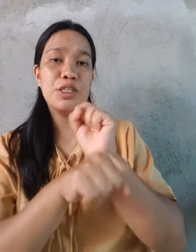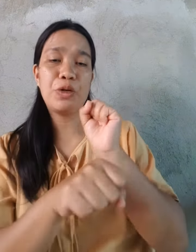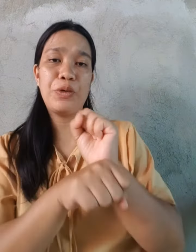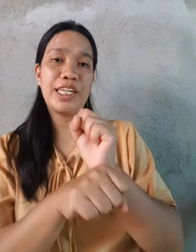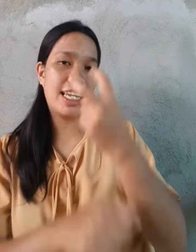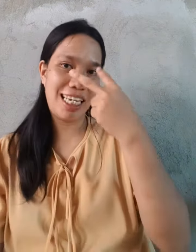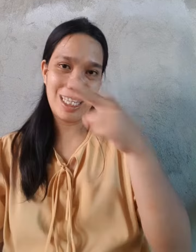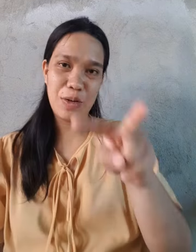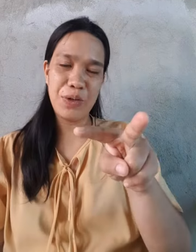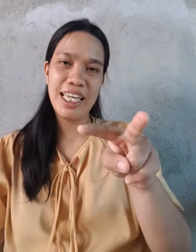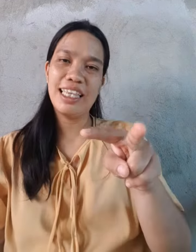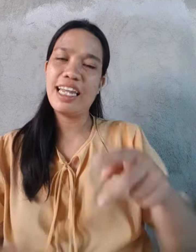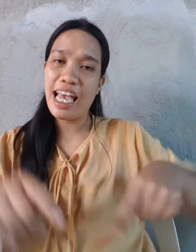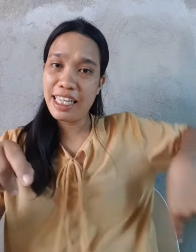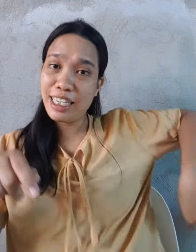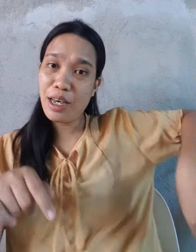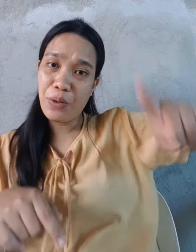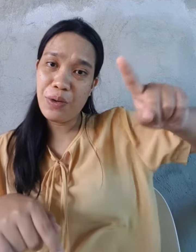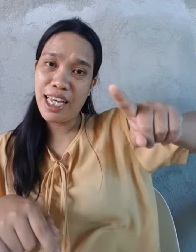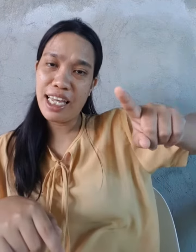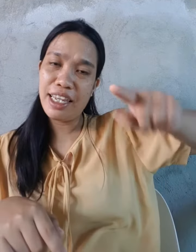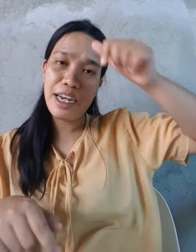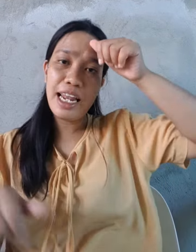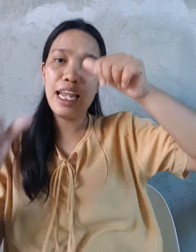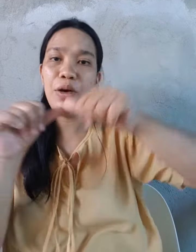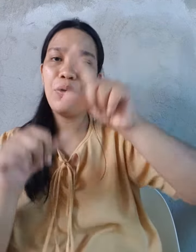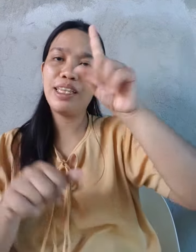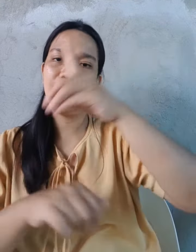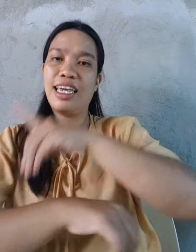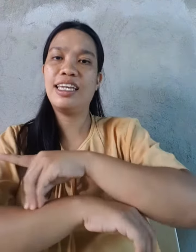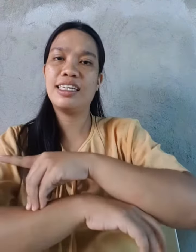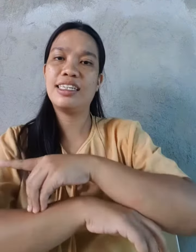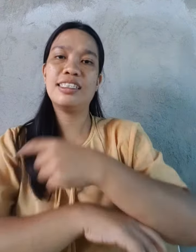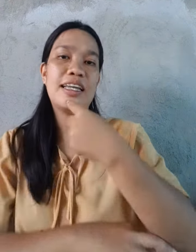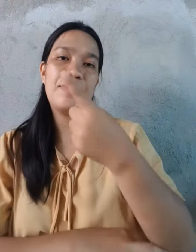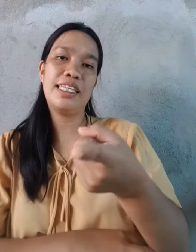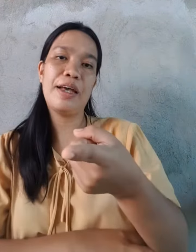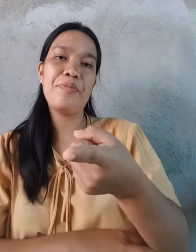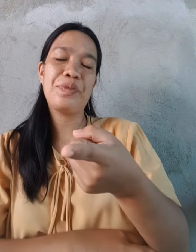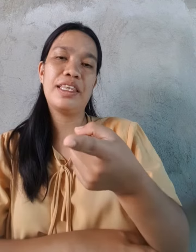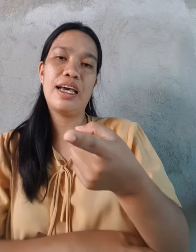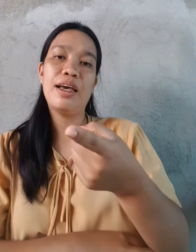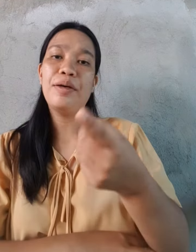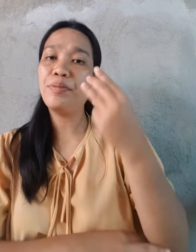sa work na nakita ko. Nadaanan niya ako and naalala ko one day, sinabi niya na,